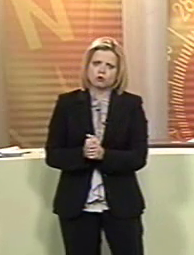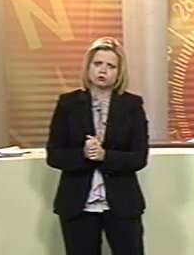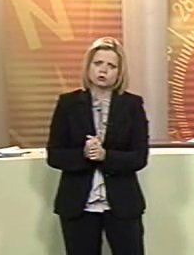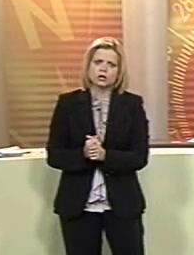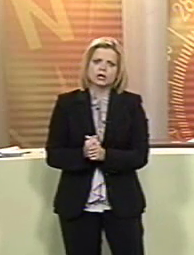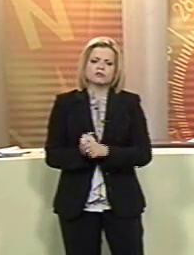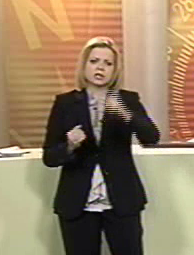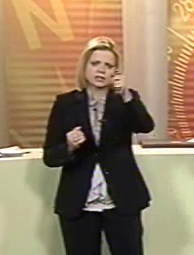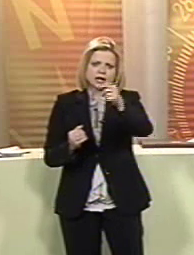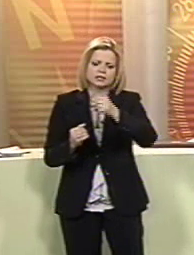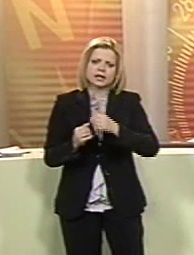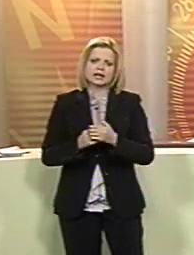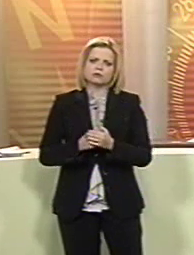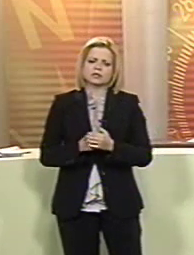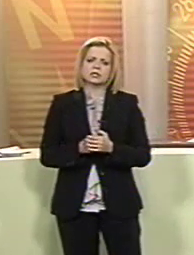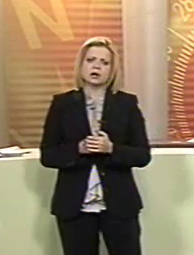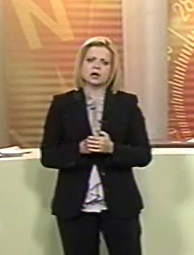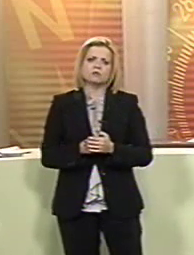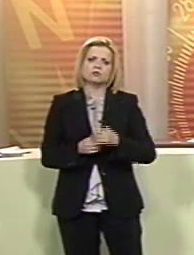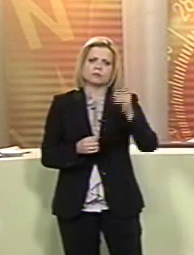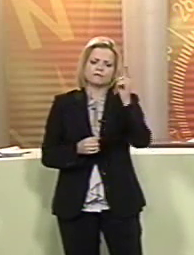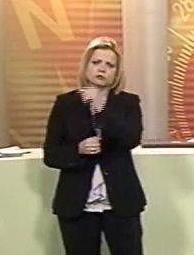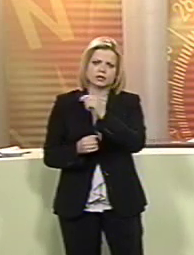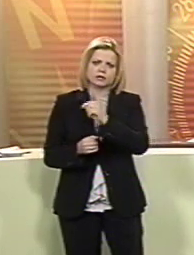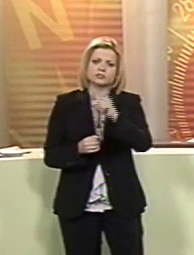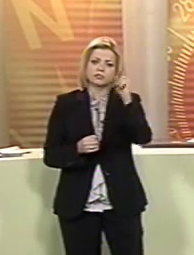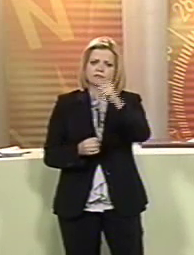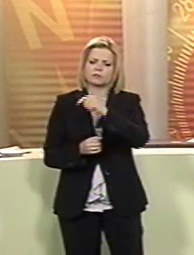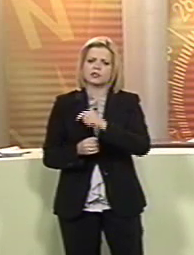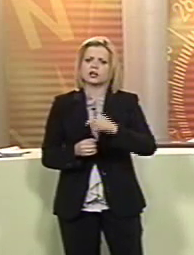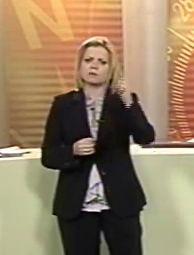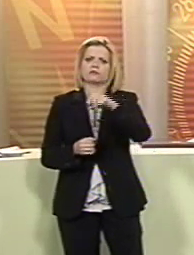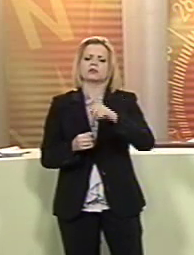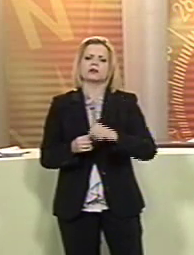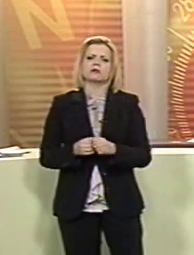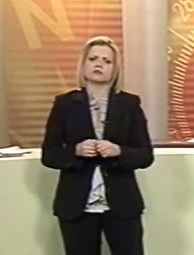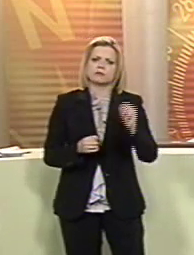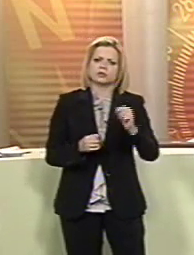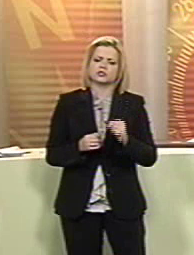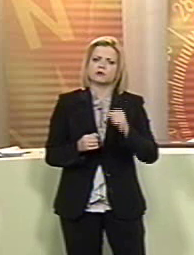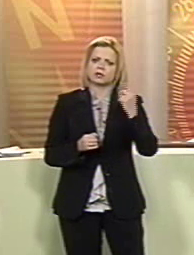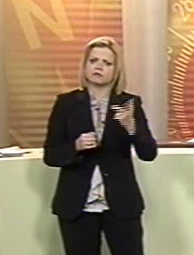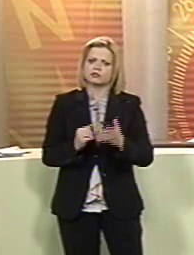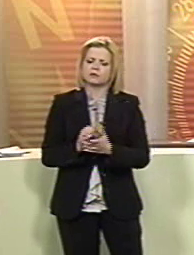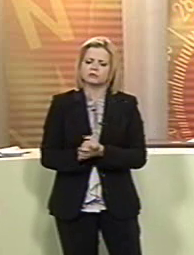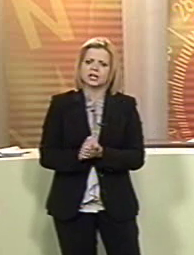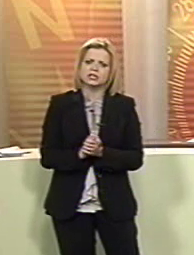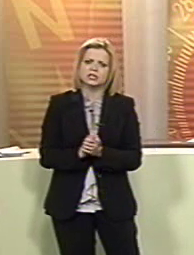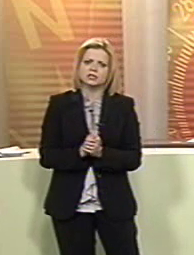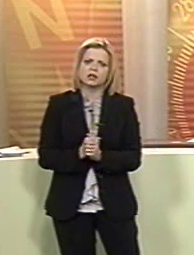concurso, você que está ainda na graduação, seu professor lá da graduação, se você faz parte geral, o professor da graduação já pode ter te perguntado ou vai te perguntar ainda,